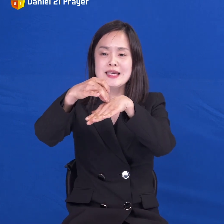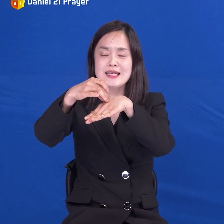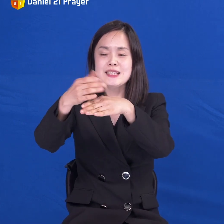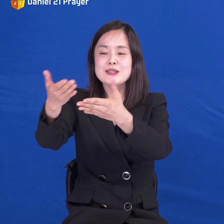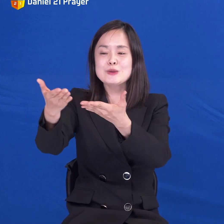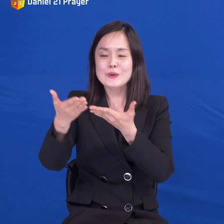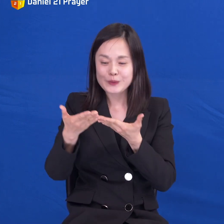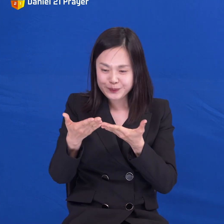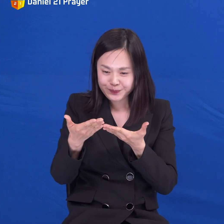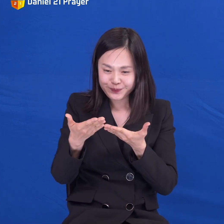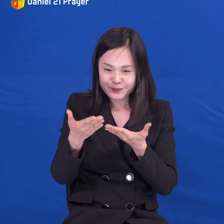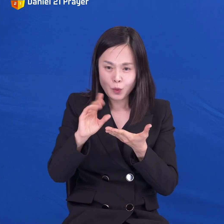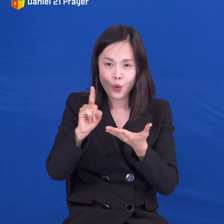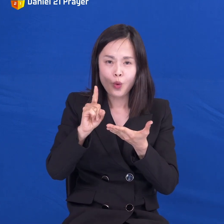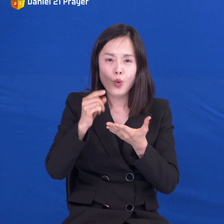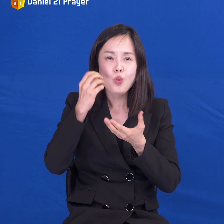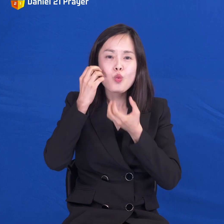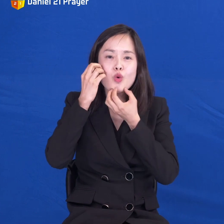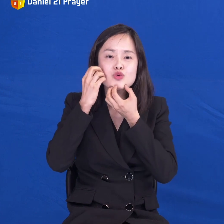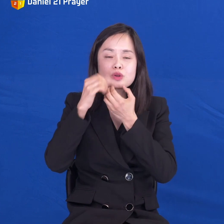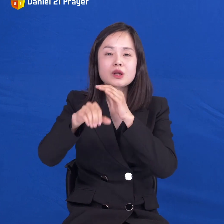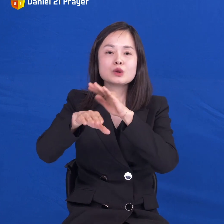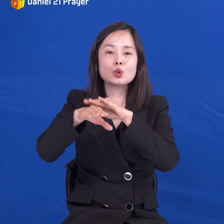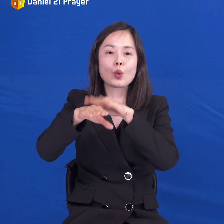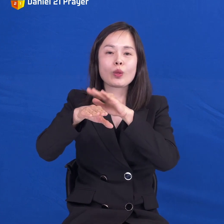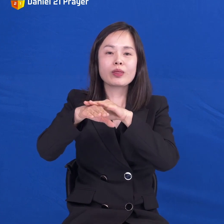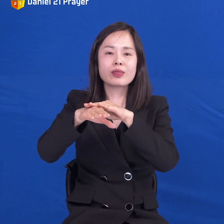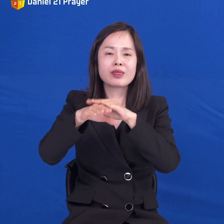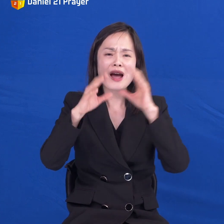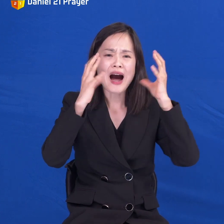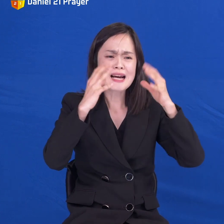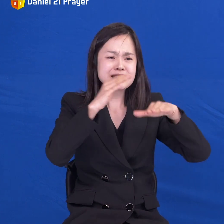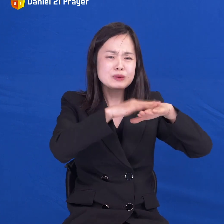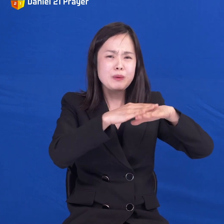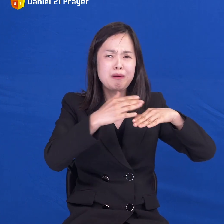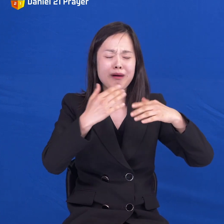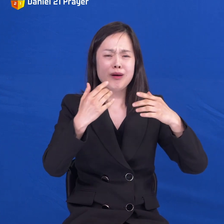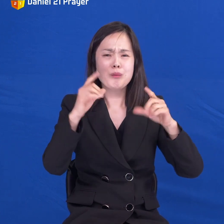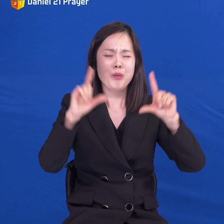하얗습니다. 이 손바닥에 주름살이 있어서 어린아이 손하고 똑같습니다.